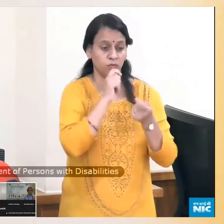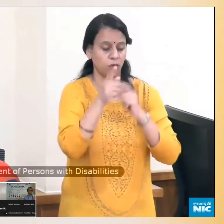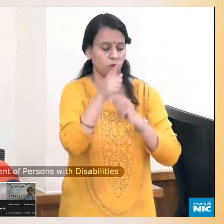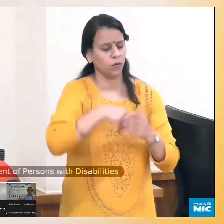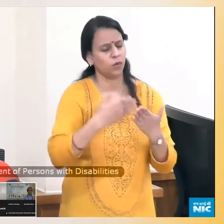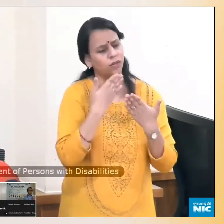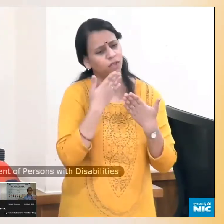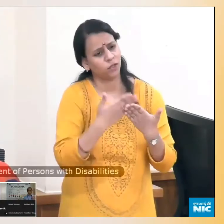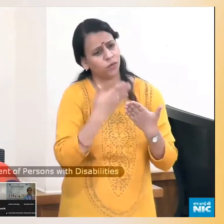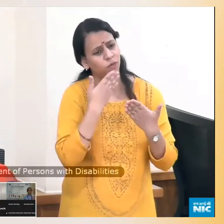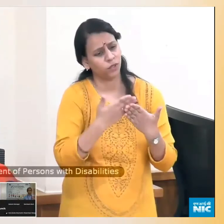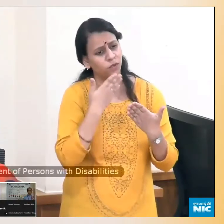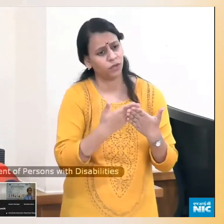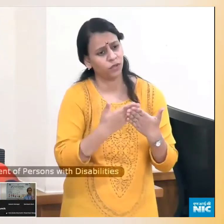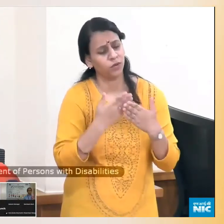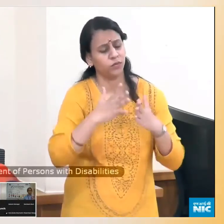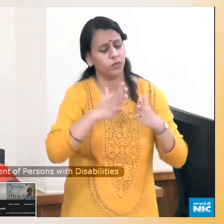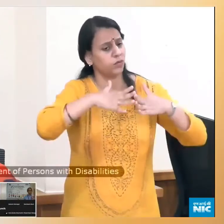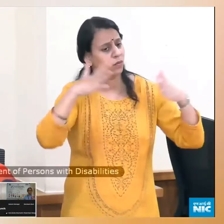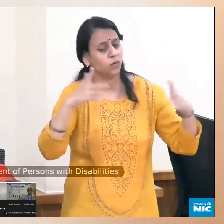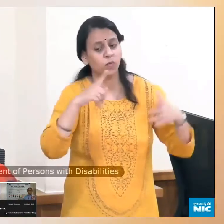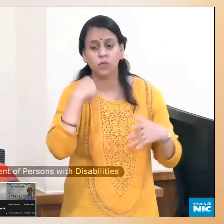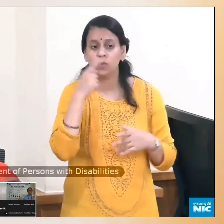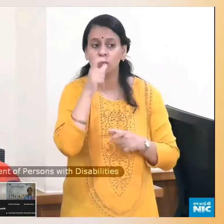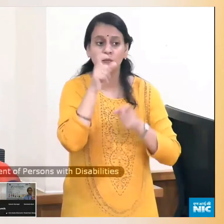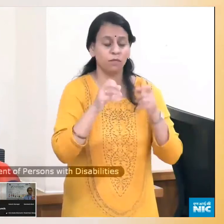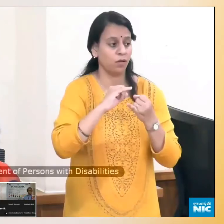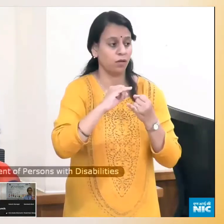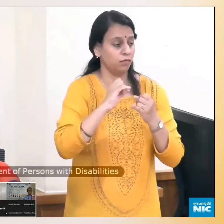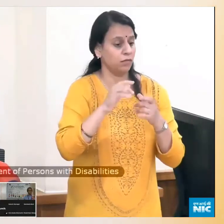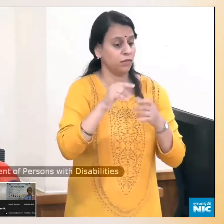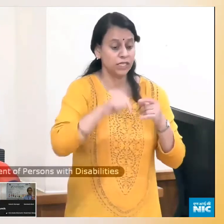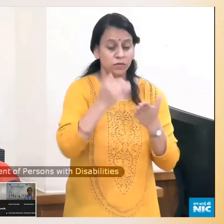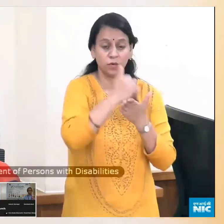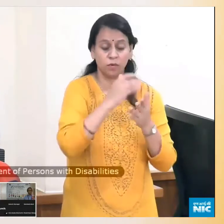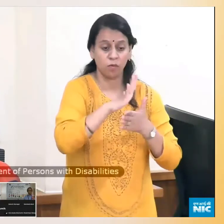मीडिया, मैं सबको धन्यवाद करती हूँ। और जिन